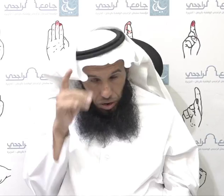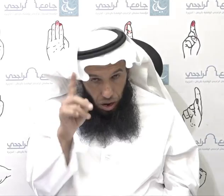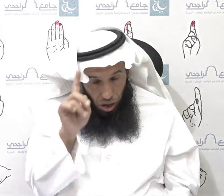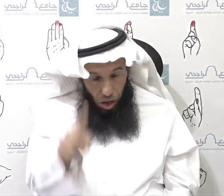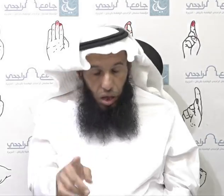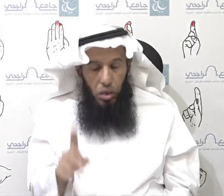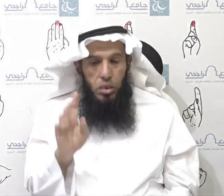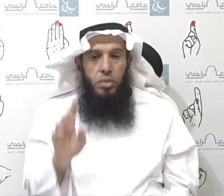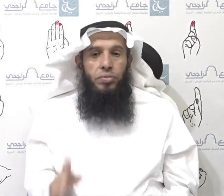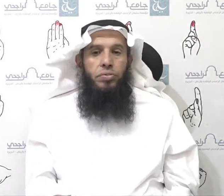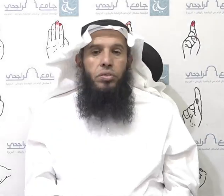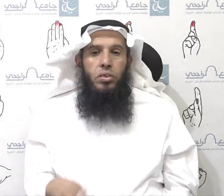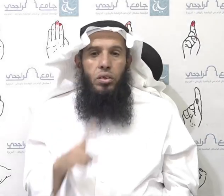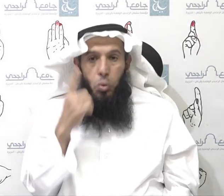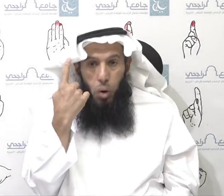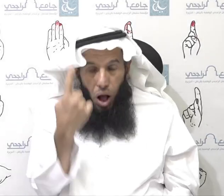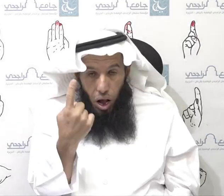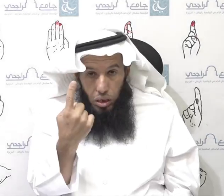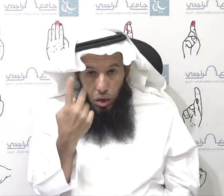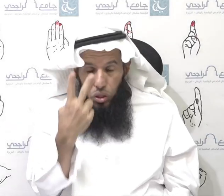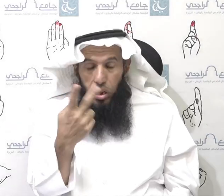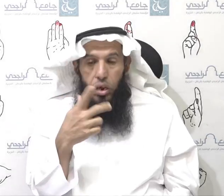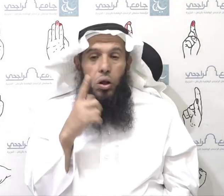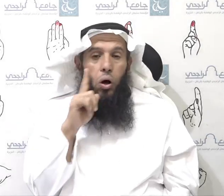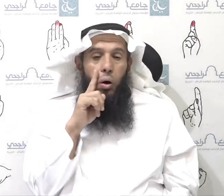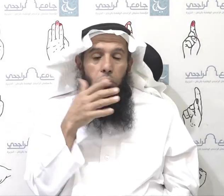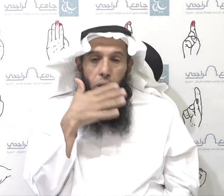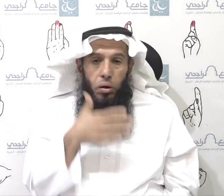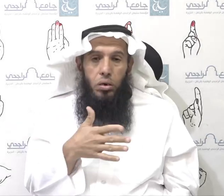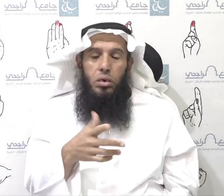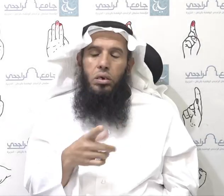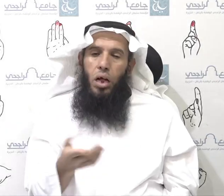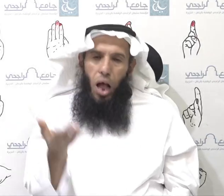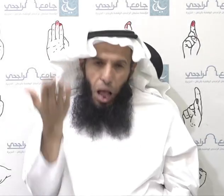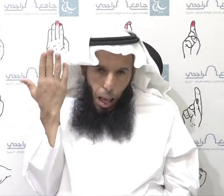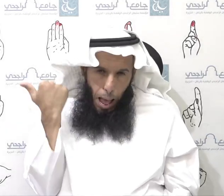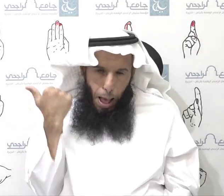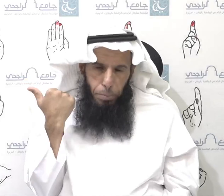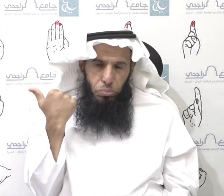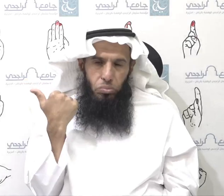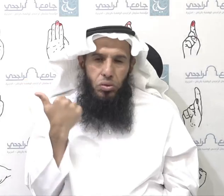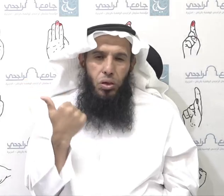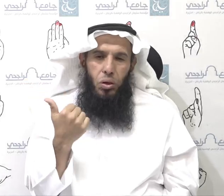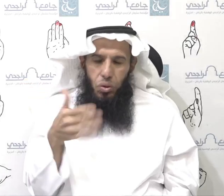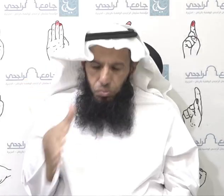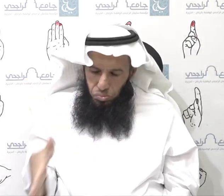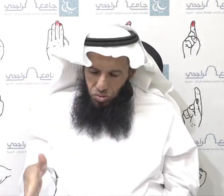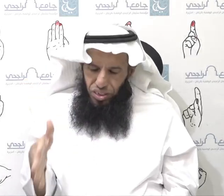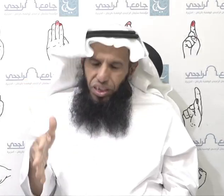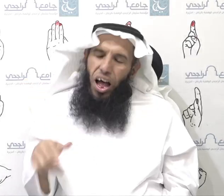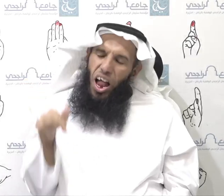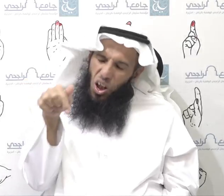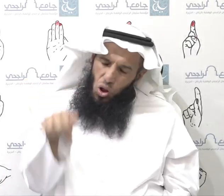الكبر أحدهما أو كلاهما، كنت بالأمس عندهم فاليوم هم عندك، فأحسن